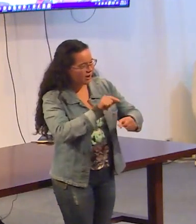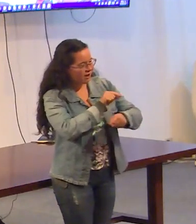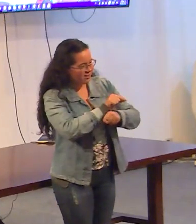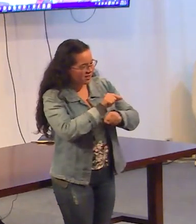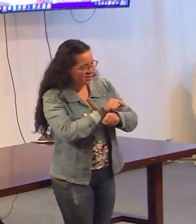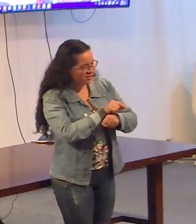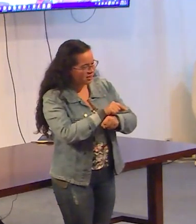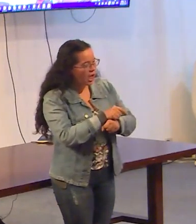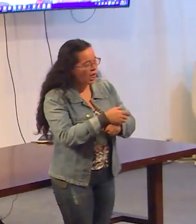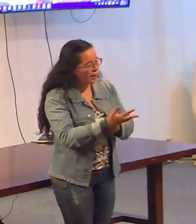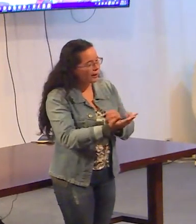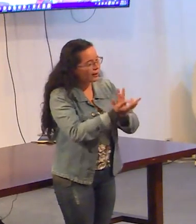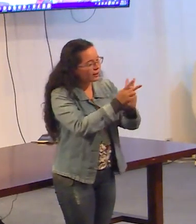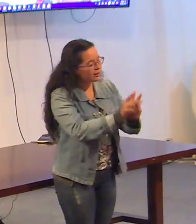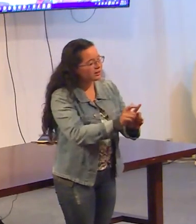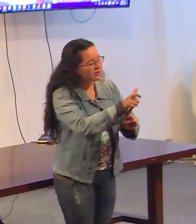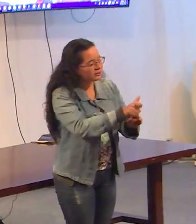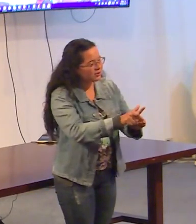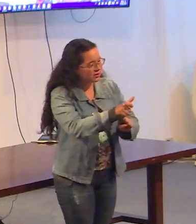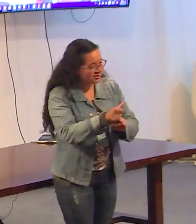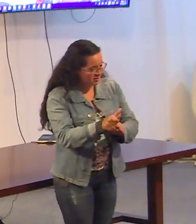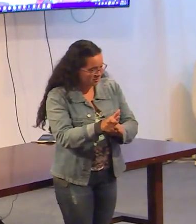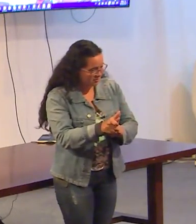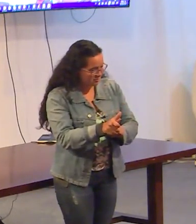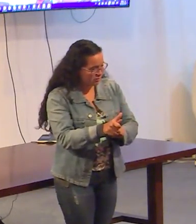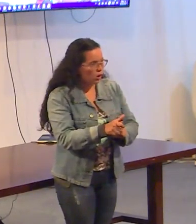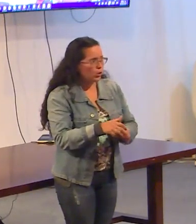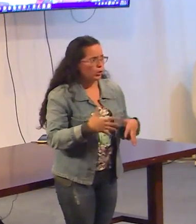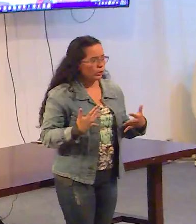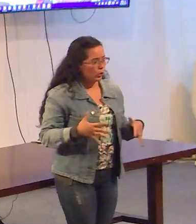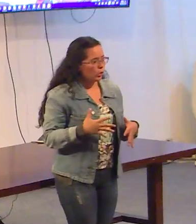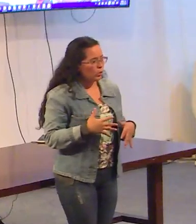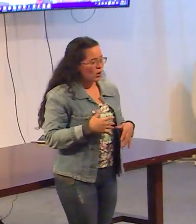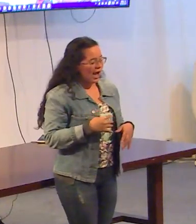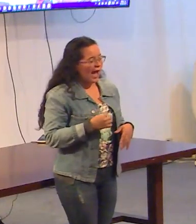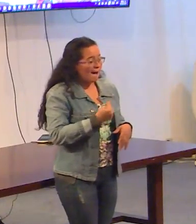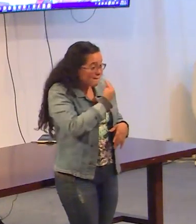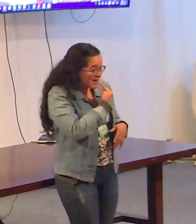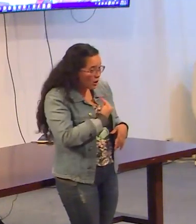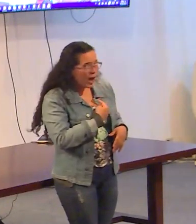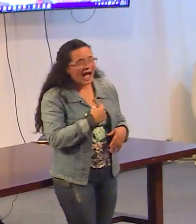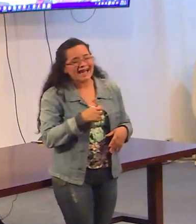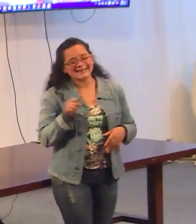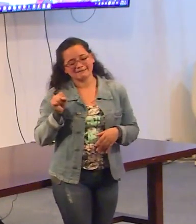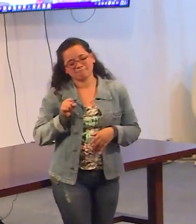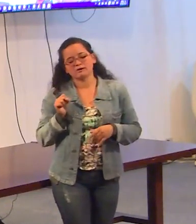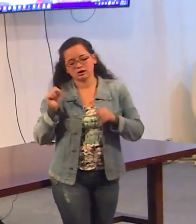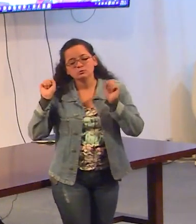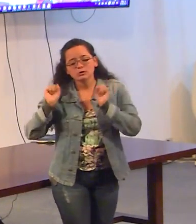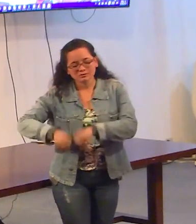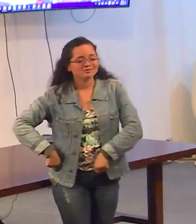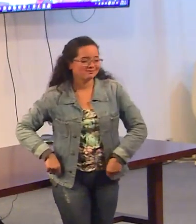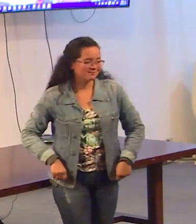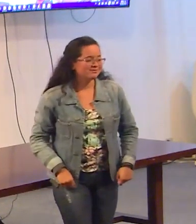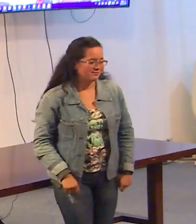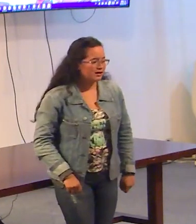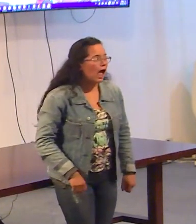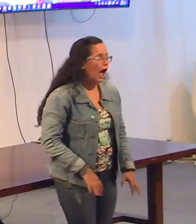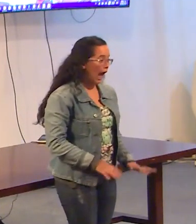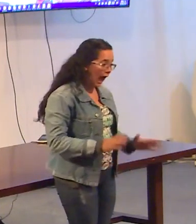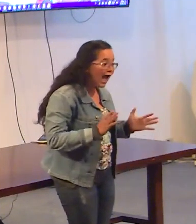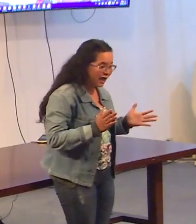de los sujetos de la población participante, dijo, sí se puede. Entonces, digamos que ahí es cuando uno